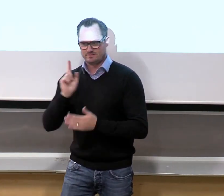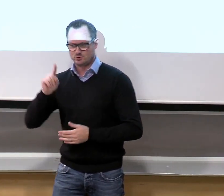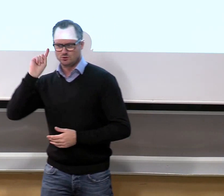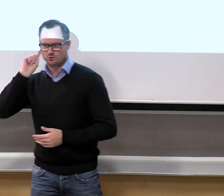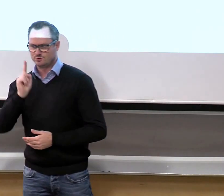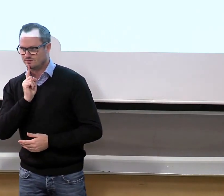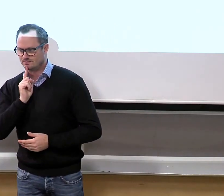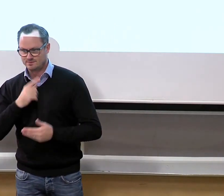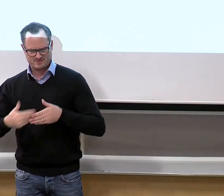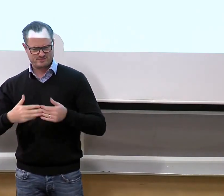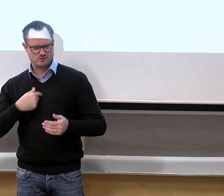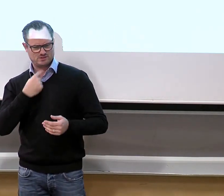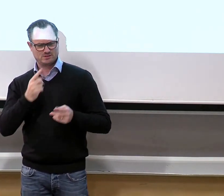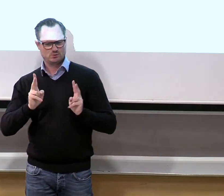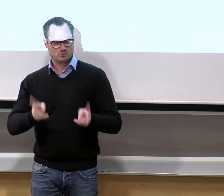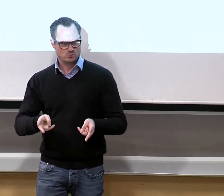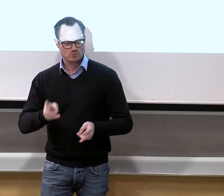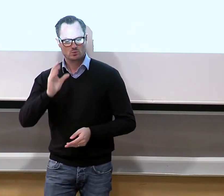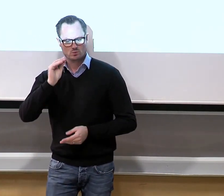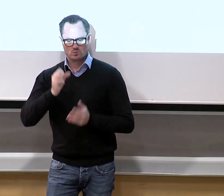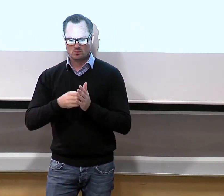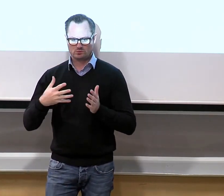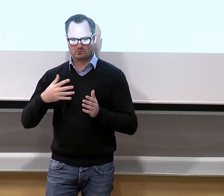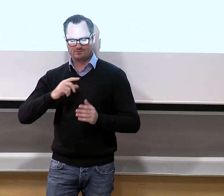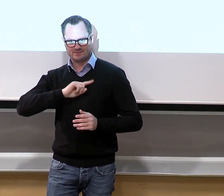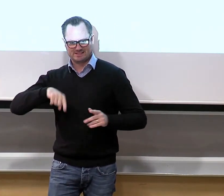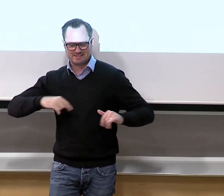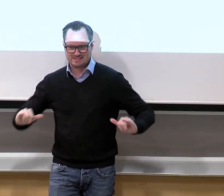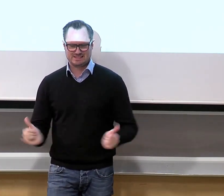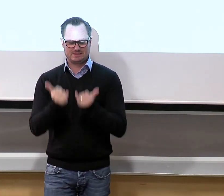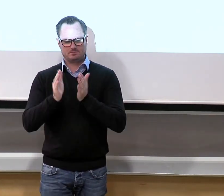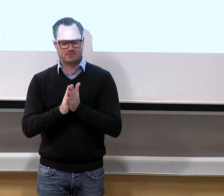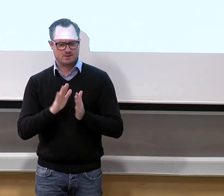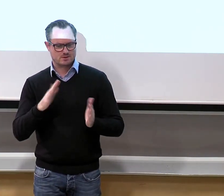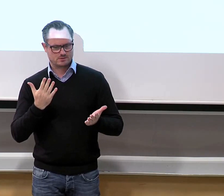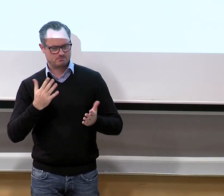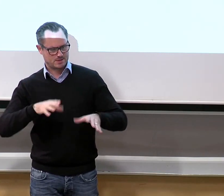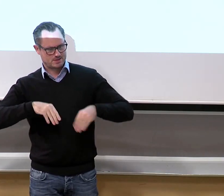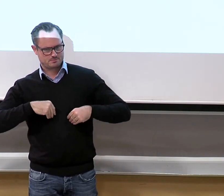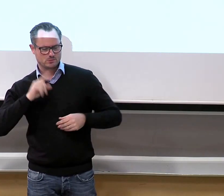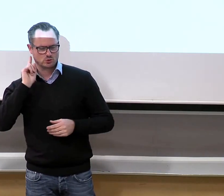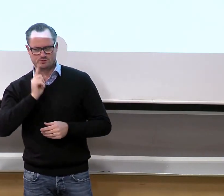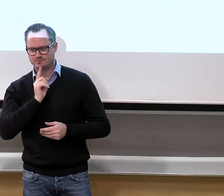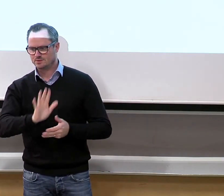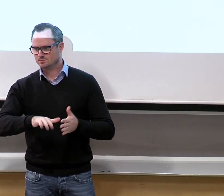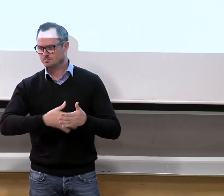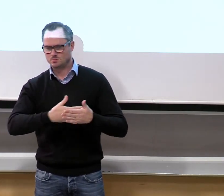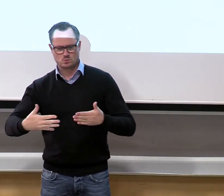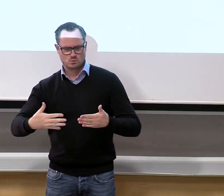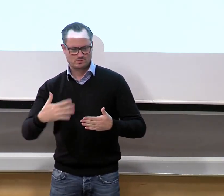Och man kan säga att Sverige utmärker sig på ett sätt att man är väldigt bra för döva. Och det är